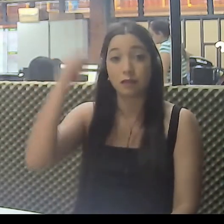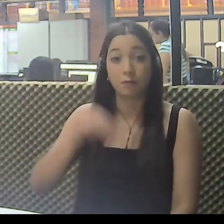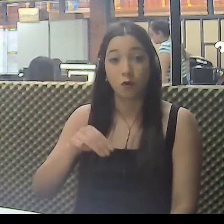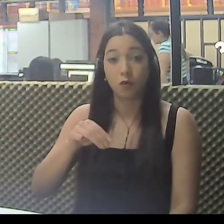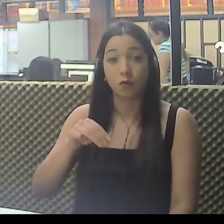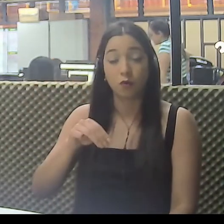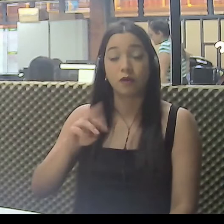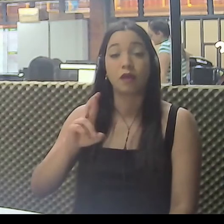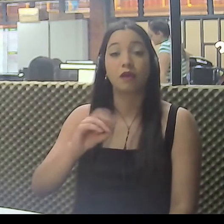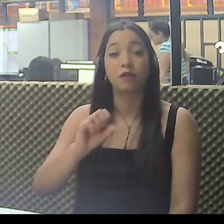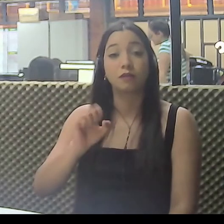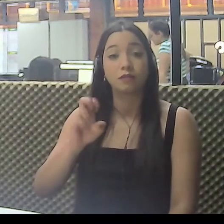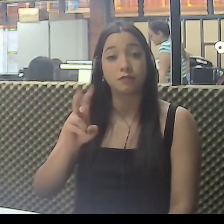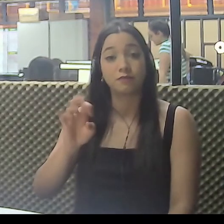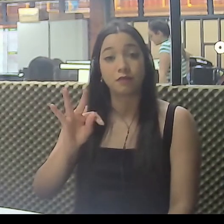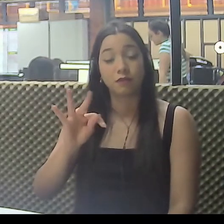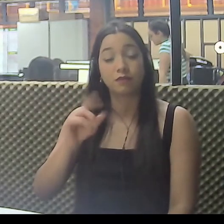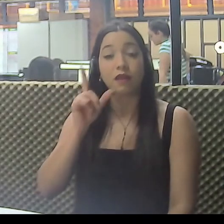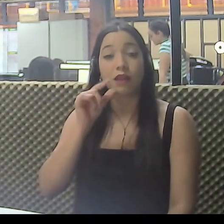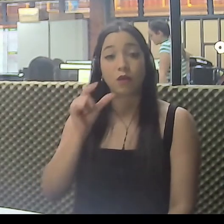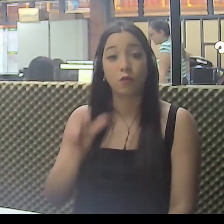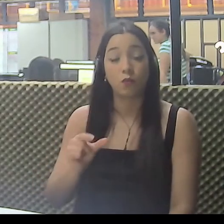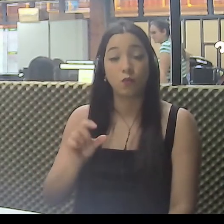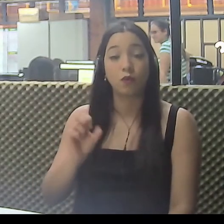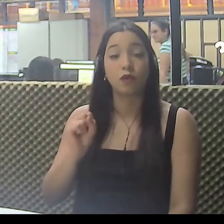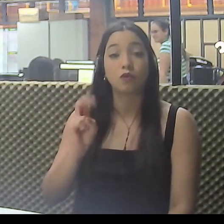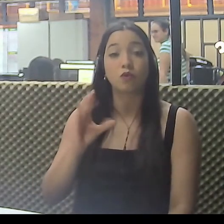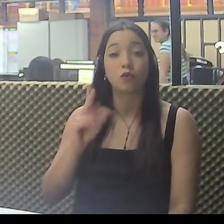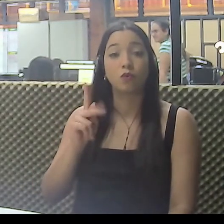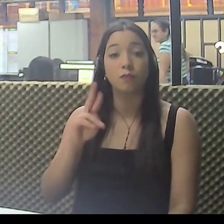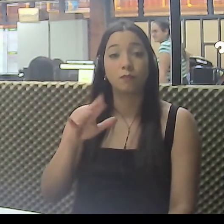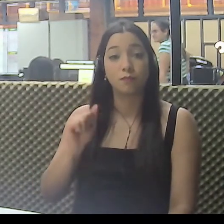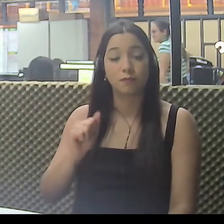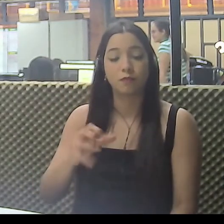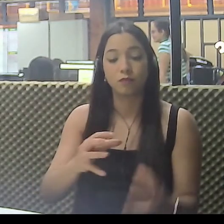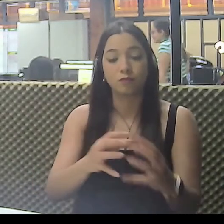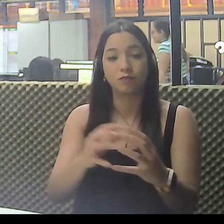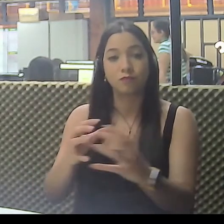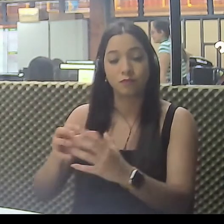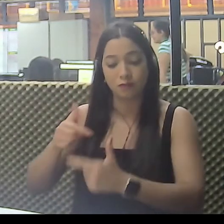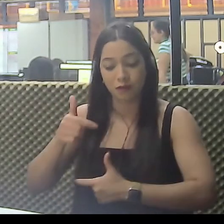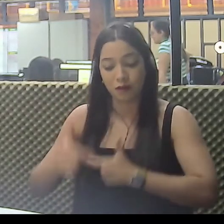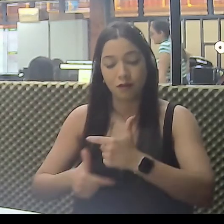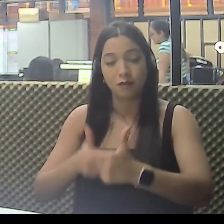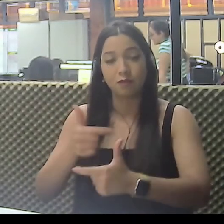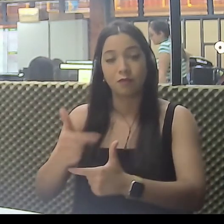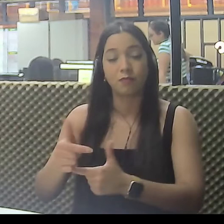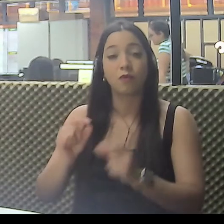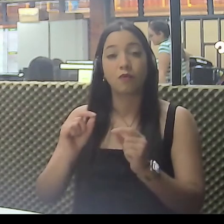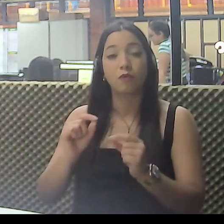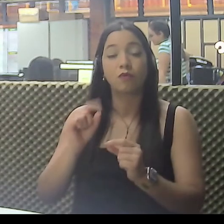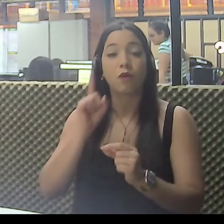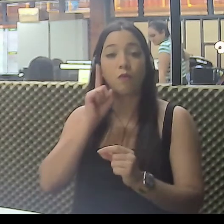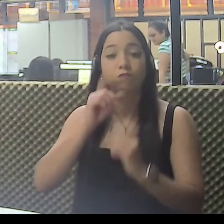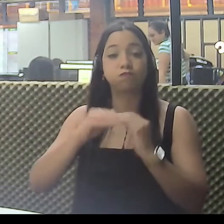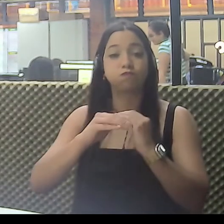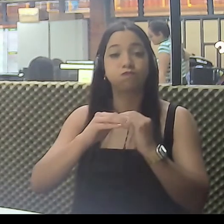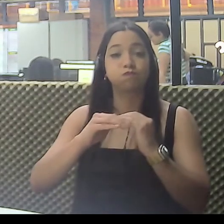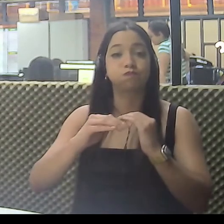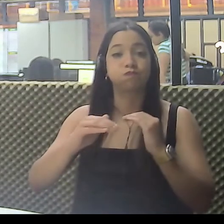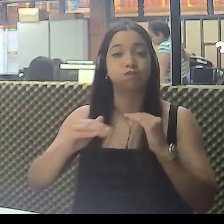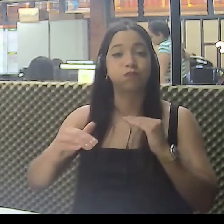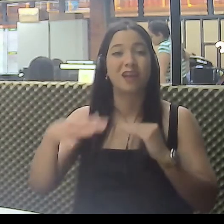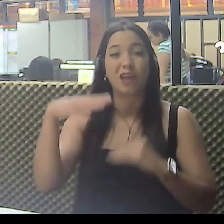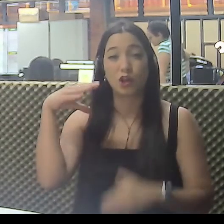Presidente Roosevelt, Taiamã, Lagoinha e Sucupira. As equipes trabalham nos locais com aplicação de concreto betuminoso